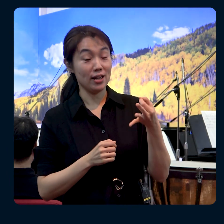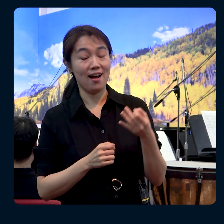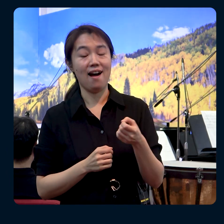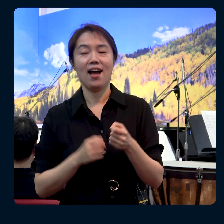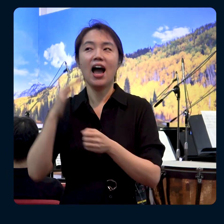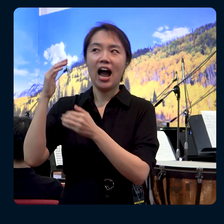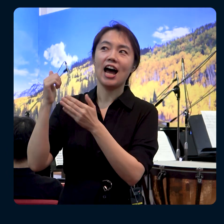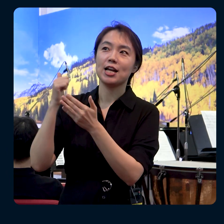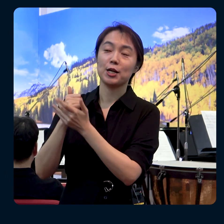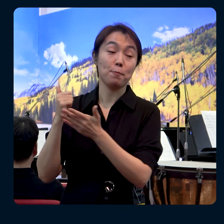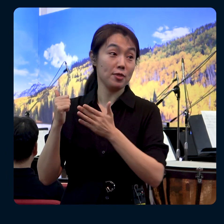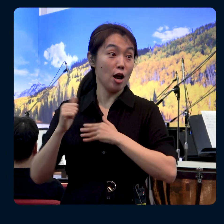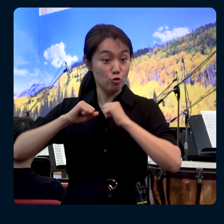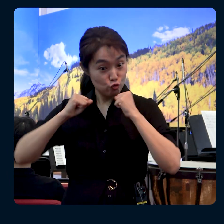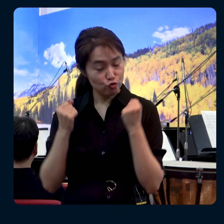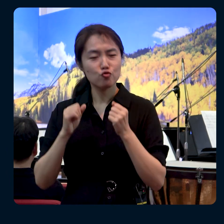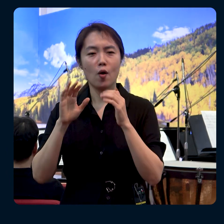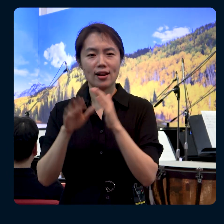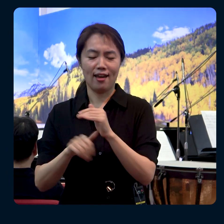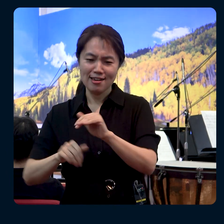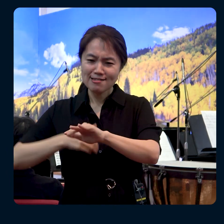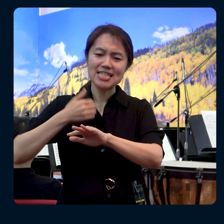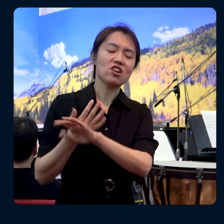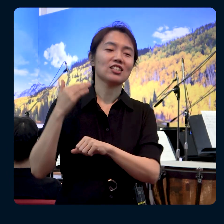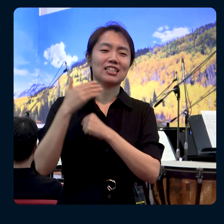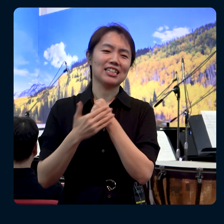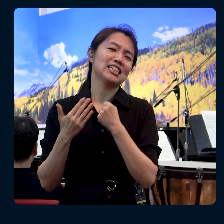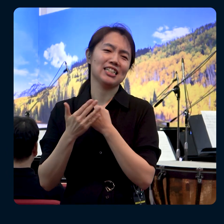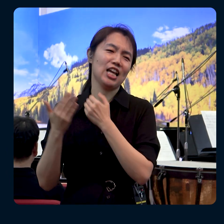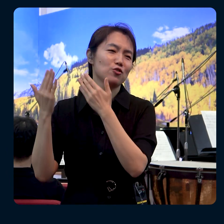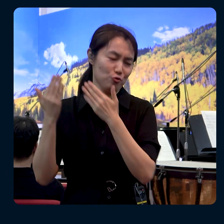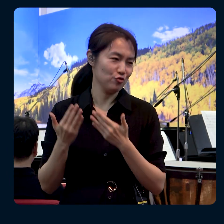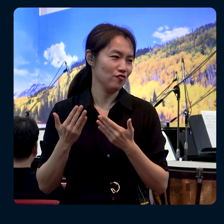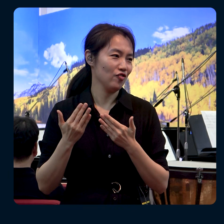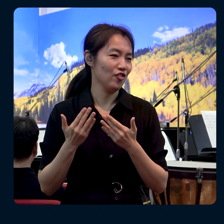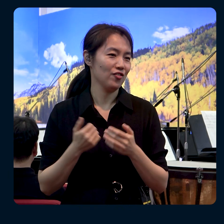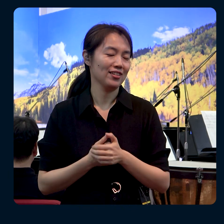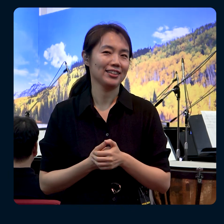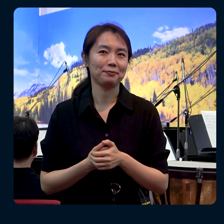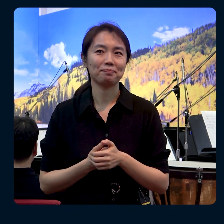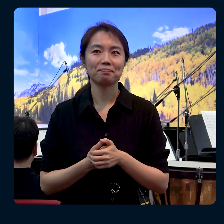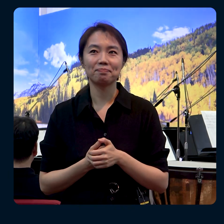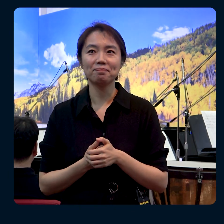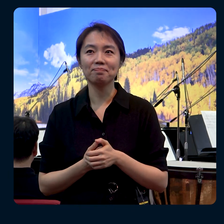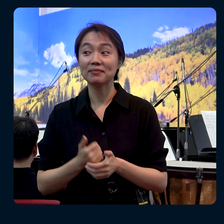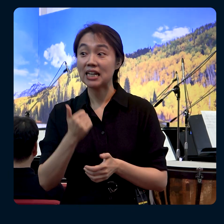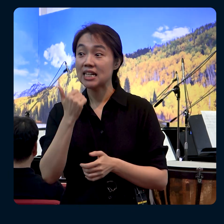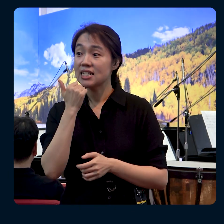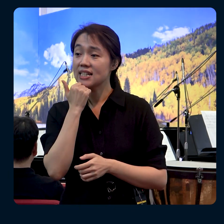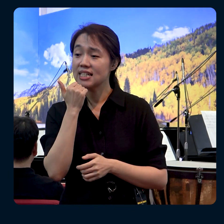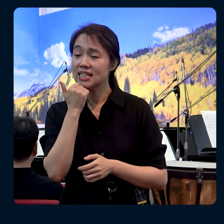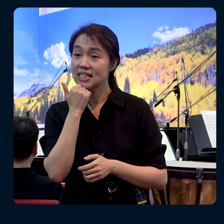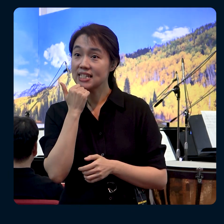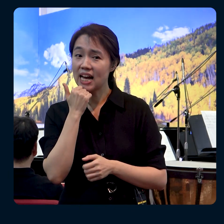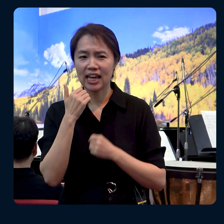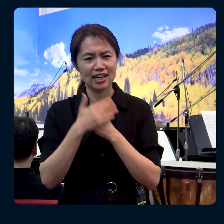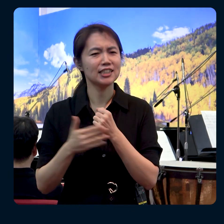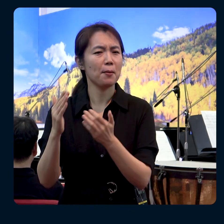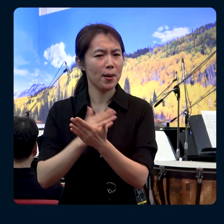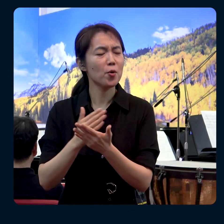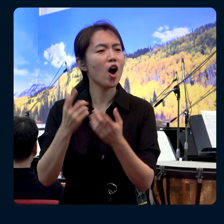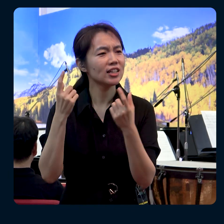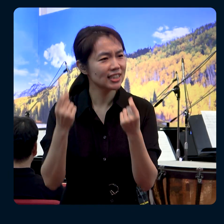은혜를 우리 하나님이 지금도 우리 가운데 행하시는 줄을 믿습니다. 이게 하나님이세요, 여러분. 이삭에게 베푸신 것처럼